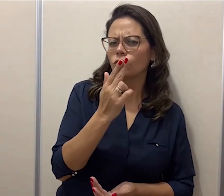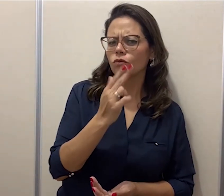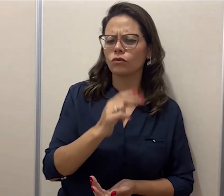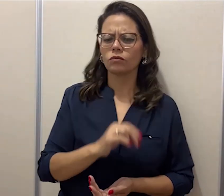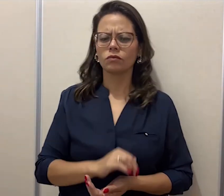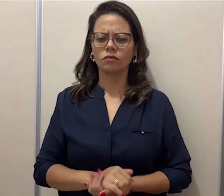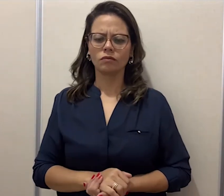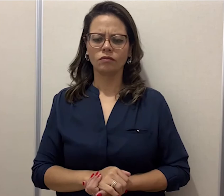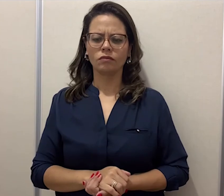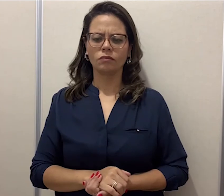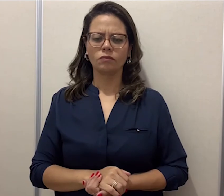eu acho